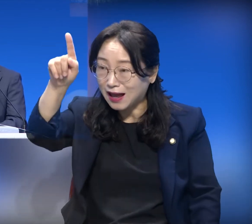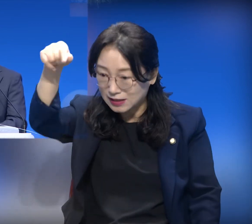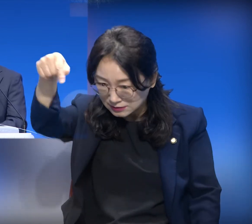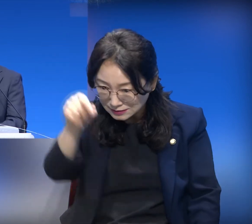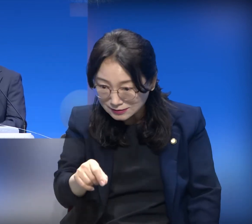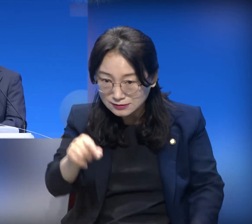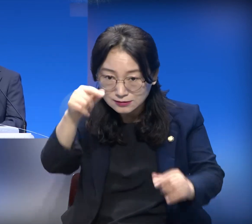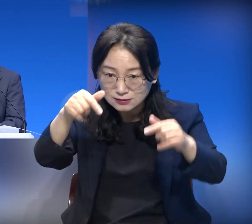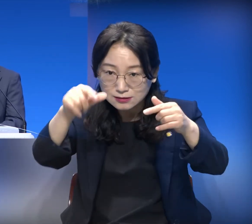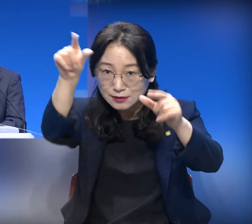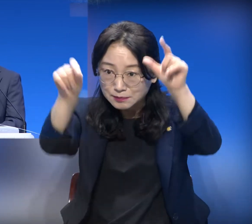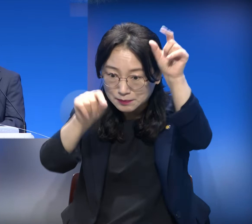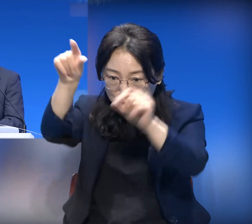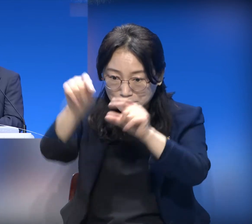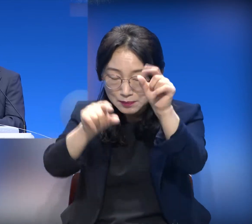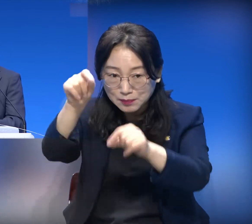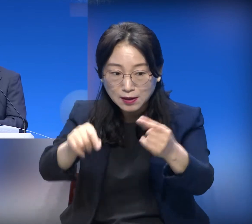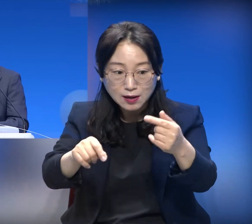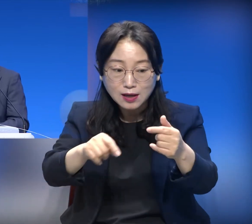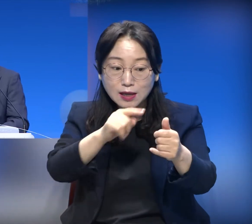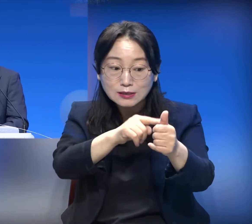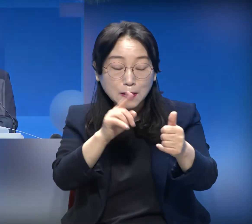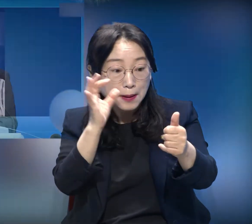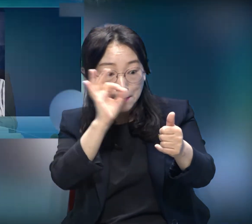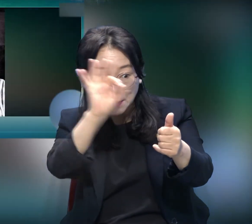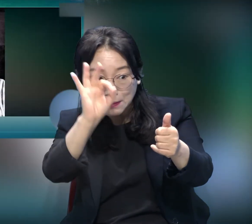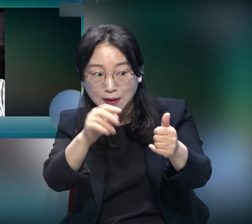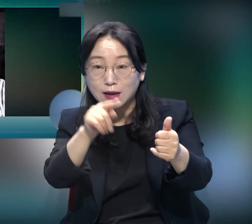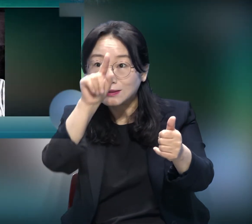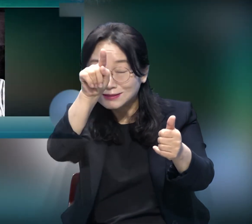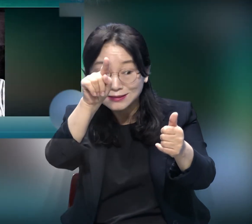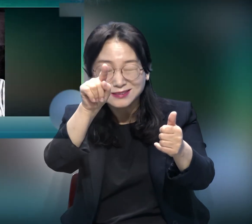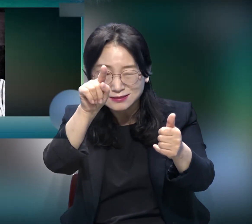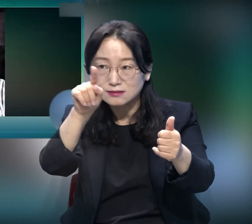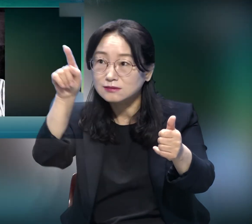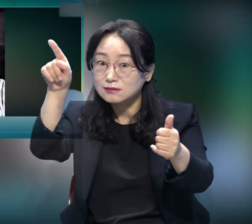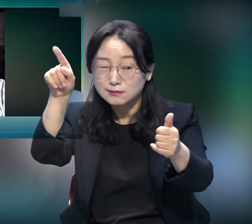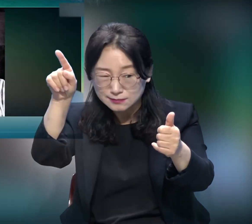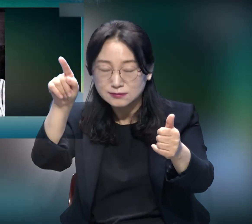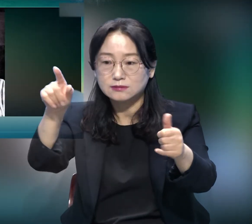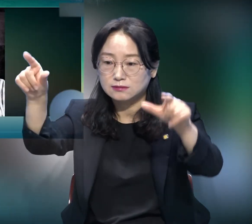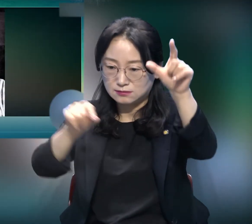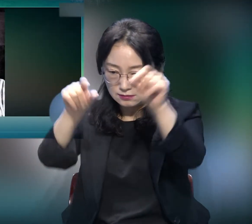그래서 50개를 다 짚어가면서 글자를 만들어 가지고 그